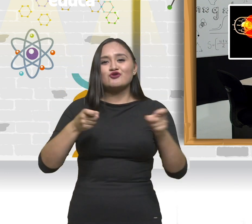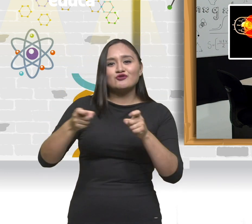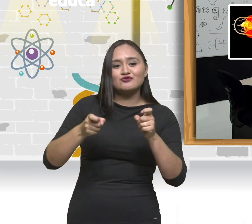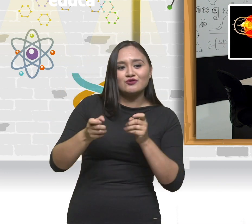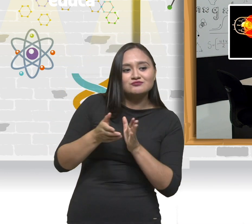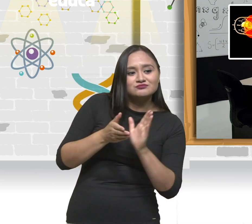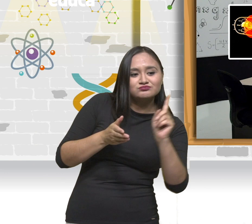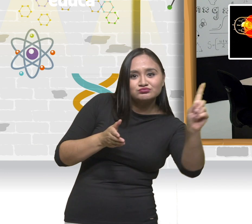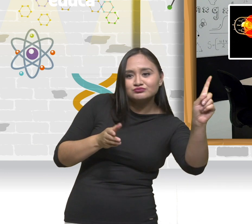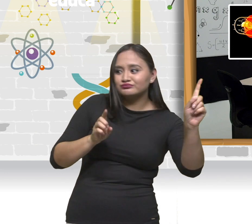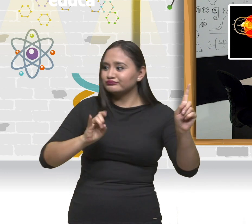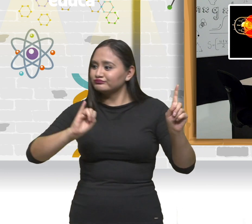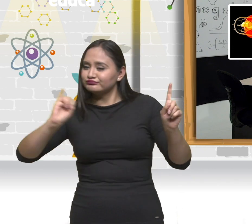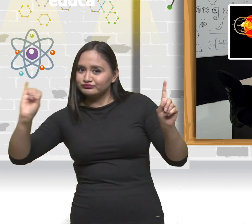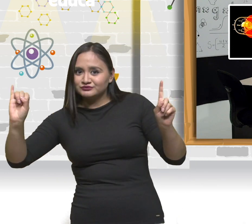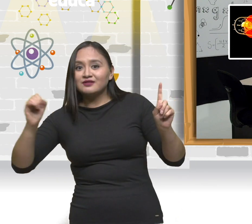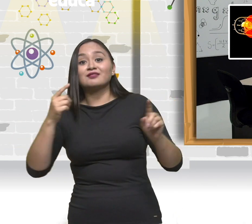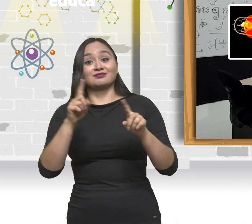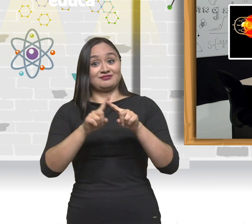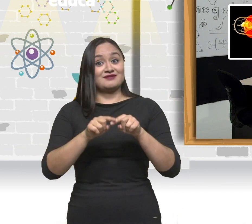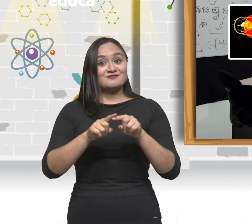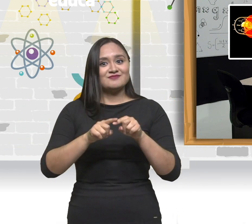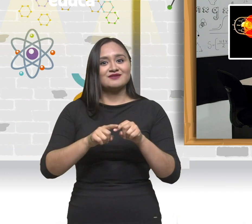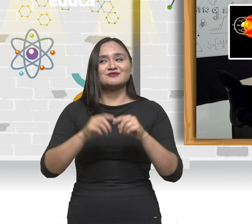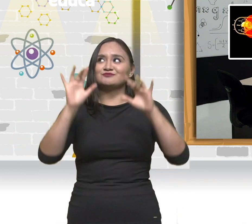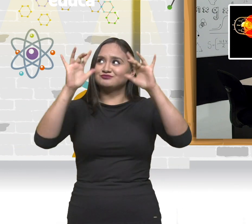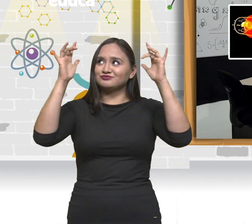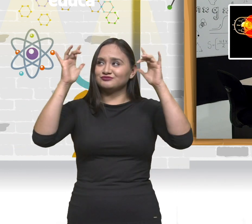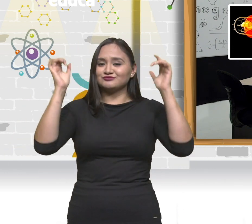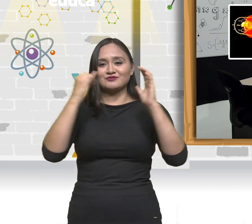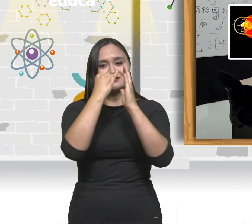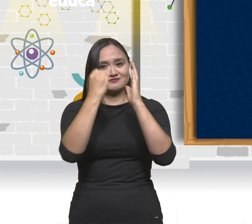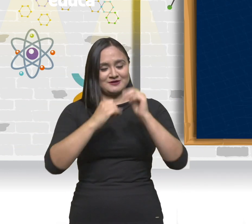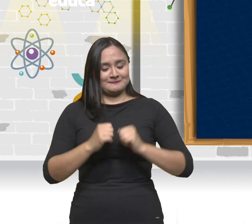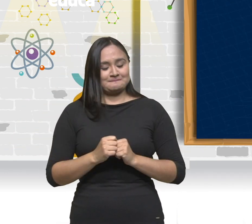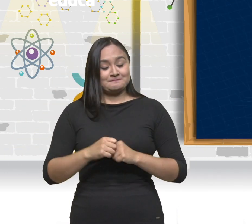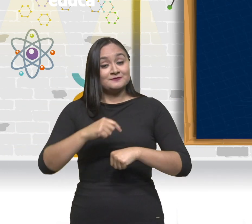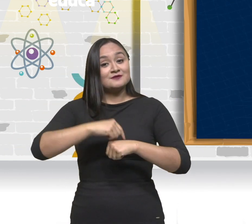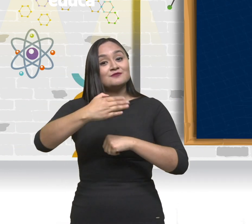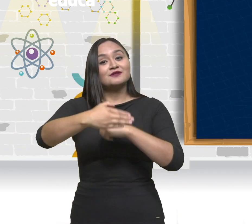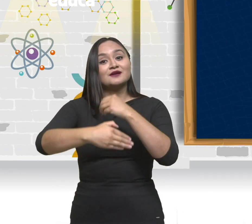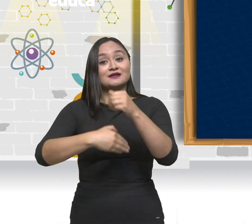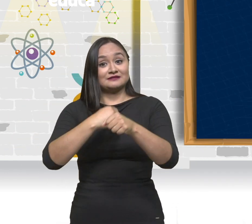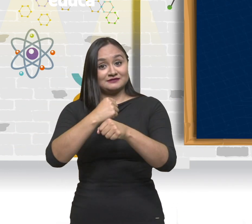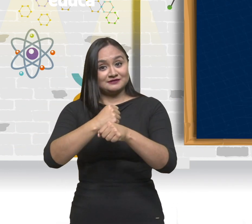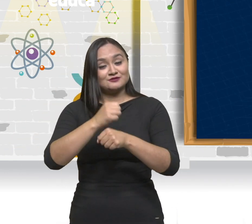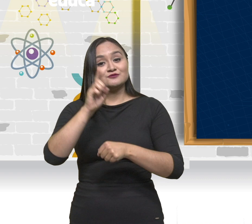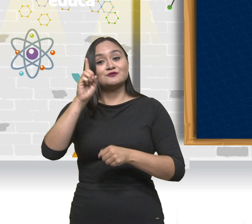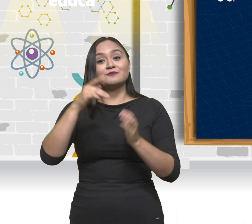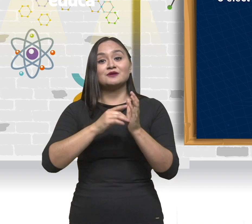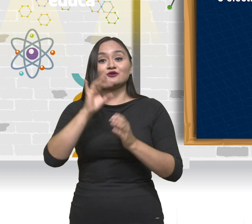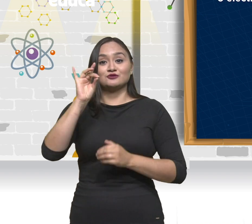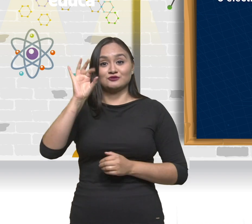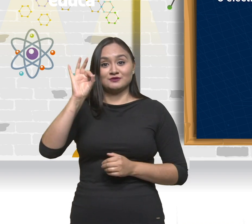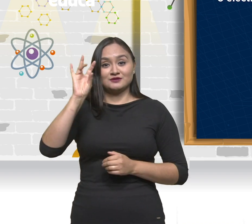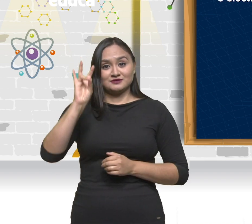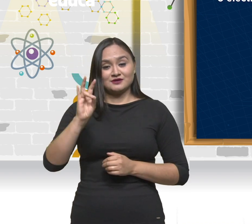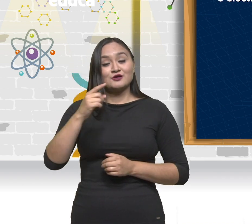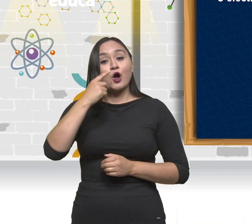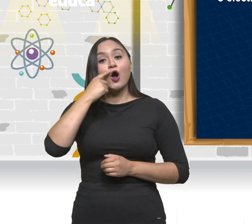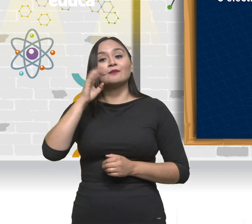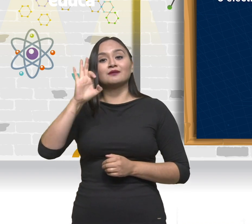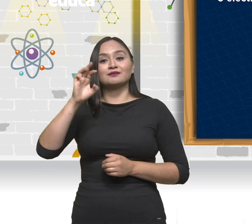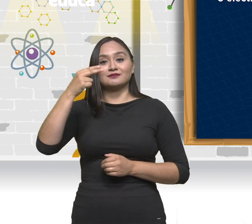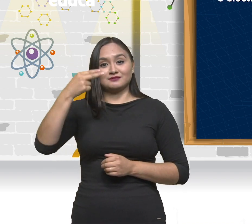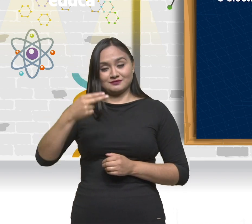que controlan la dirección y la intensidad para emitir la luz o la imagen. En 1897, Thomson concluyó